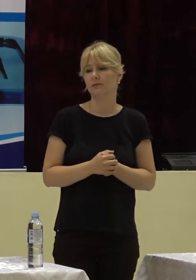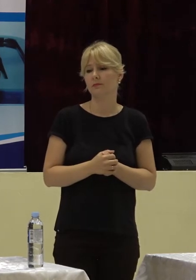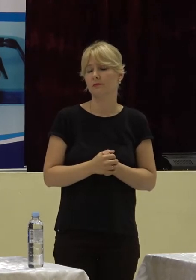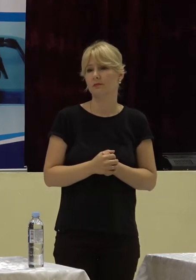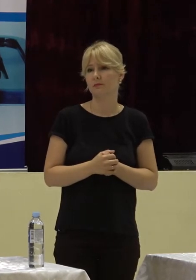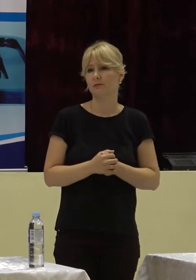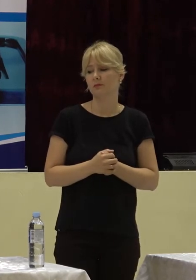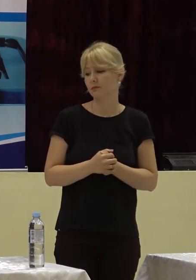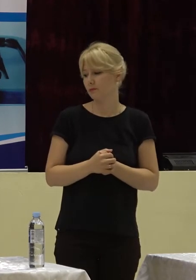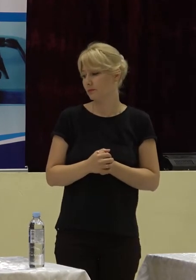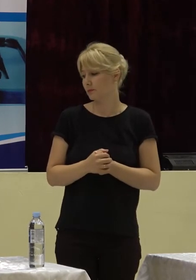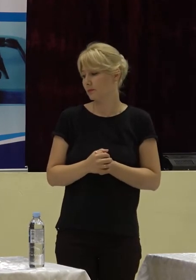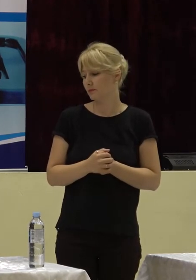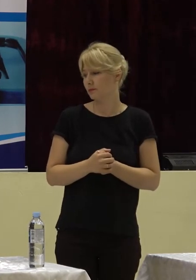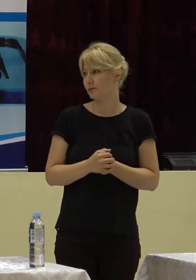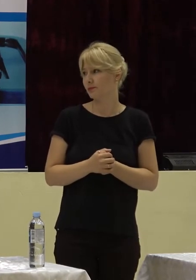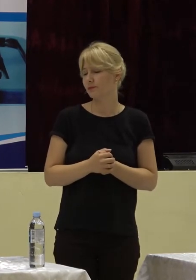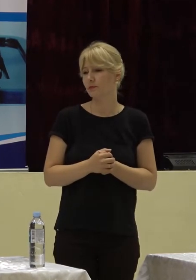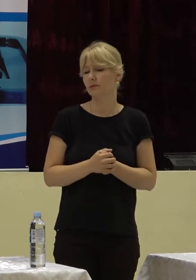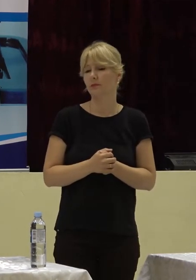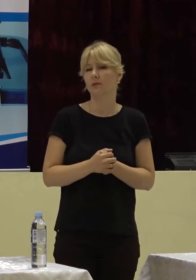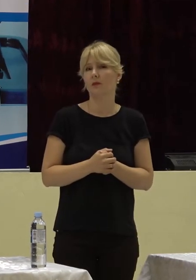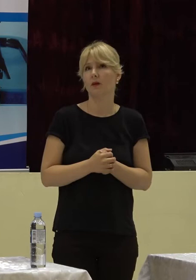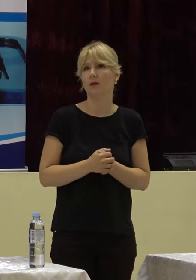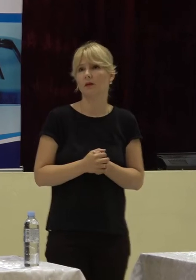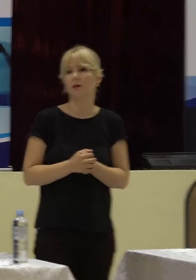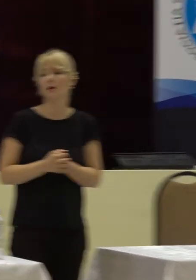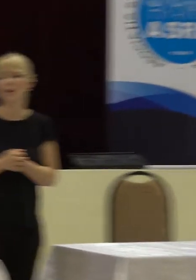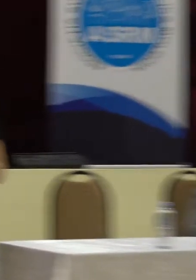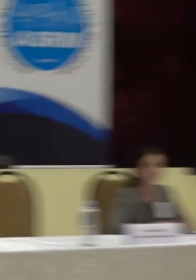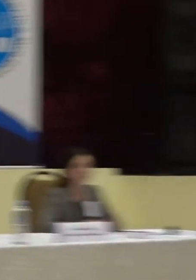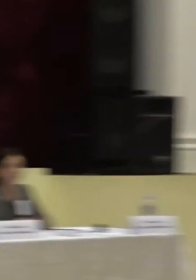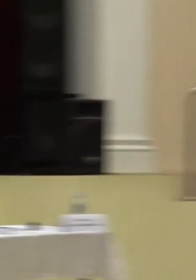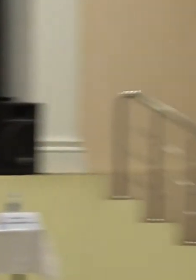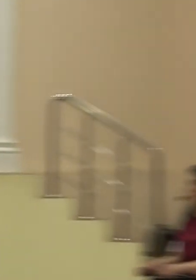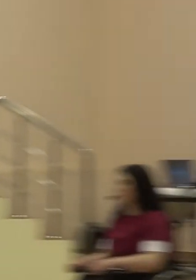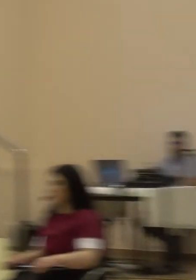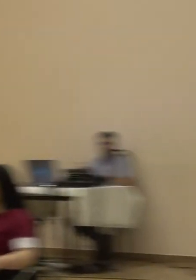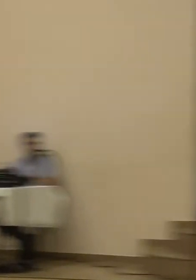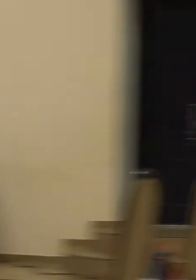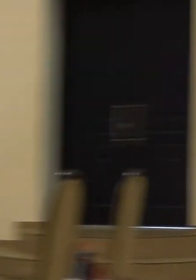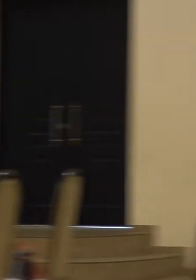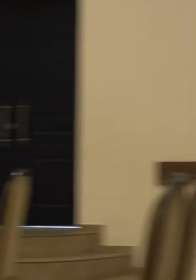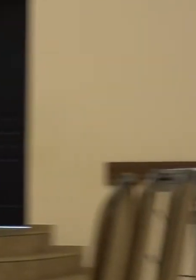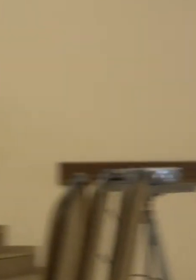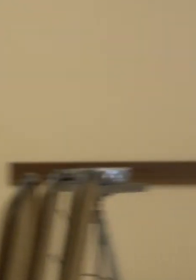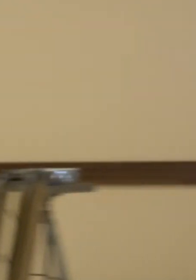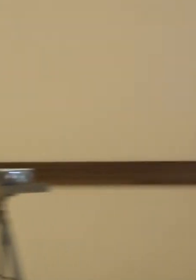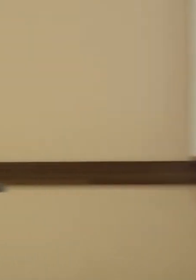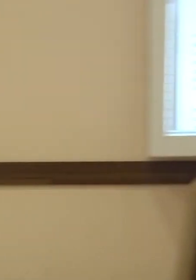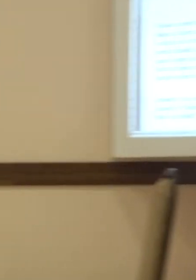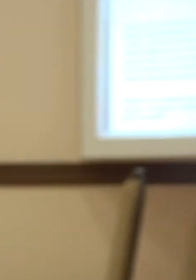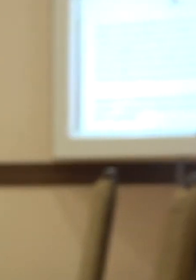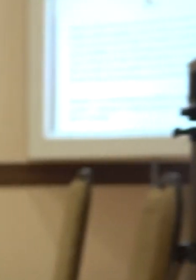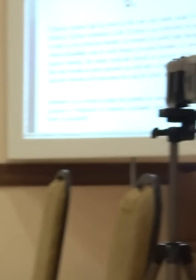Folosiți, vă rog, microfonul și dați citirea întrebării. Problema violenței față de femei și fete este una foarte acută în